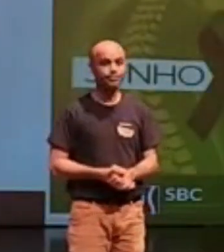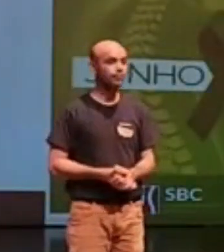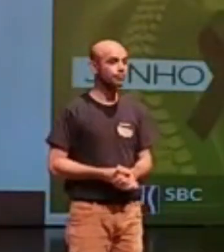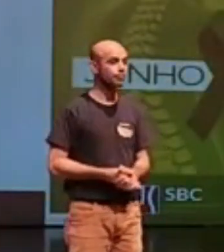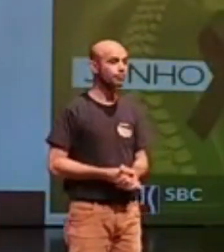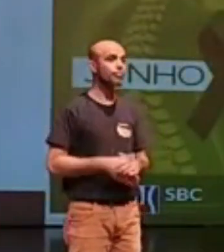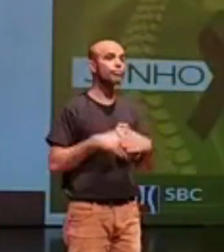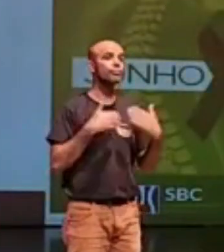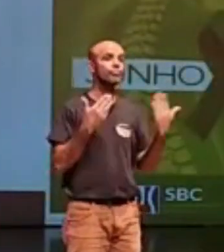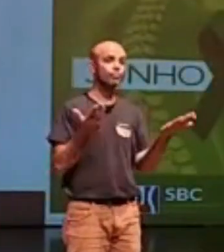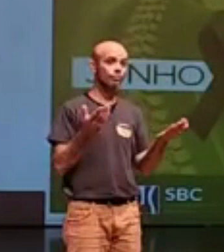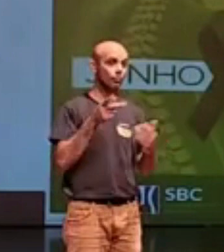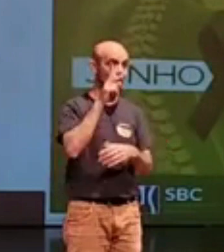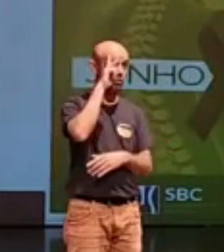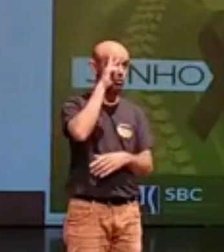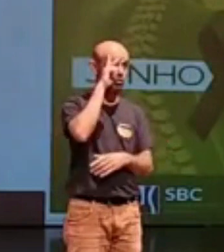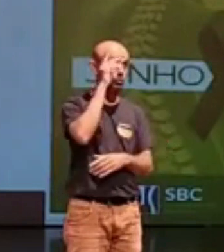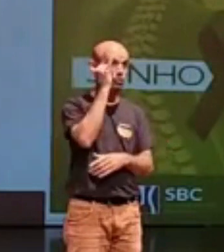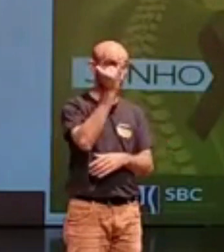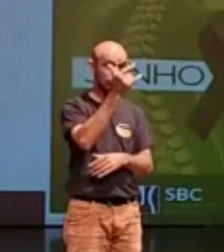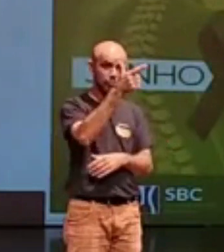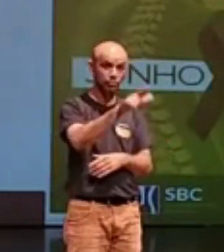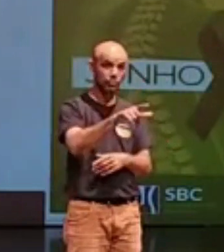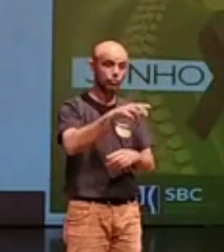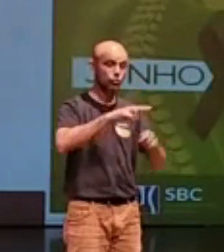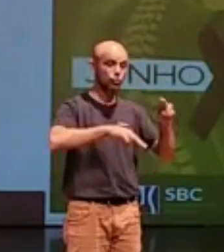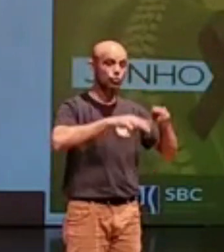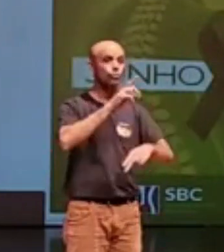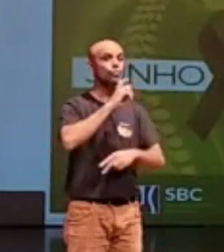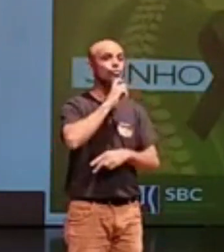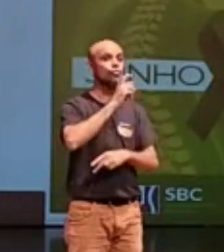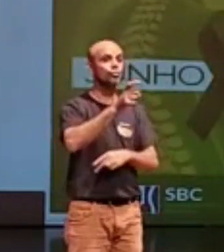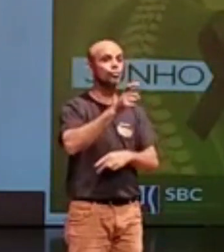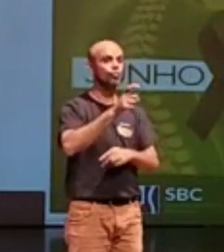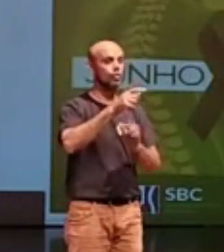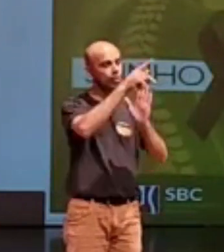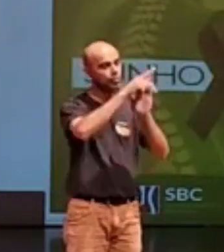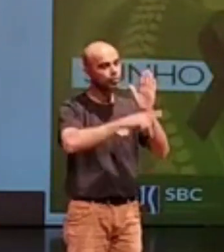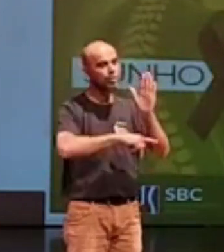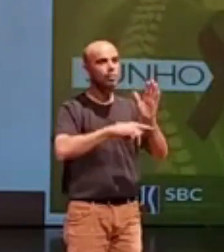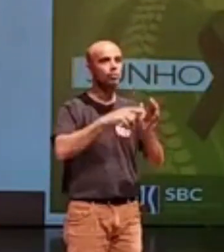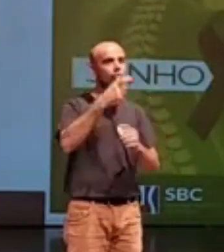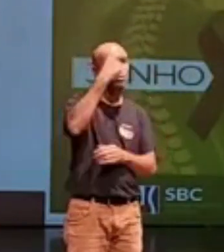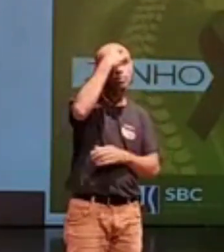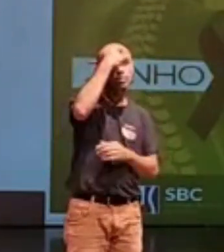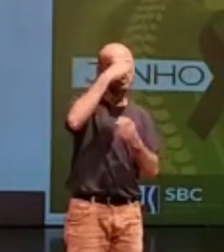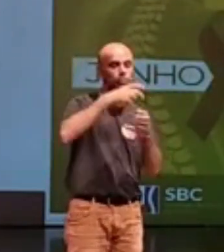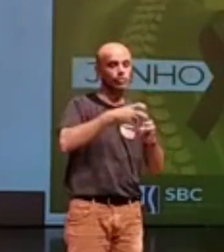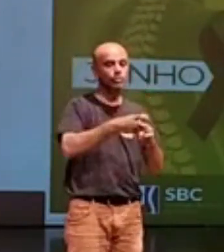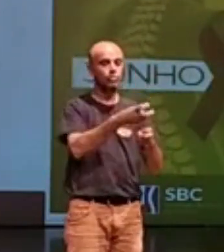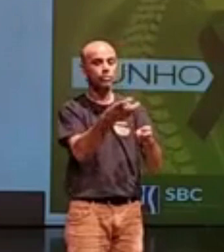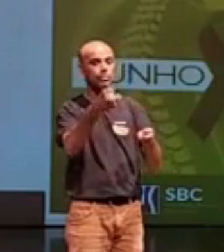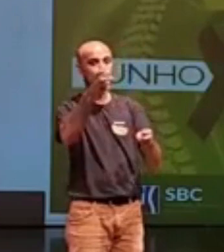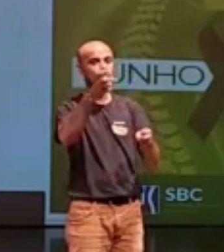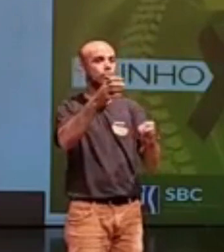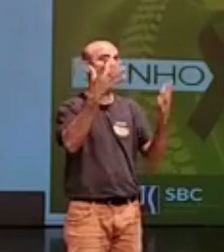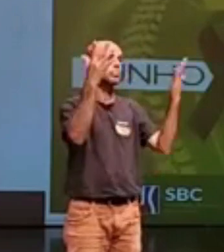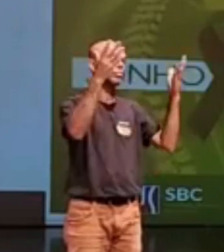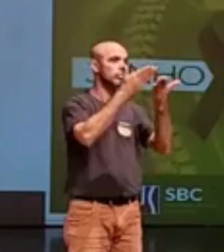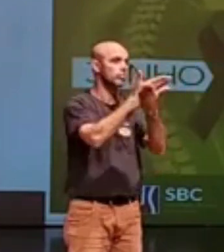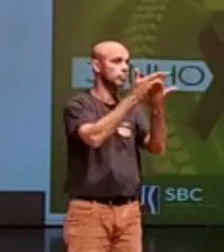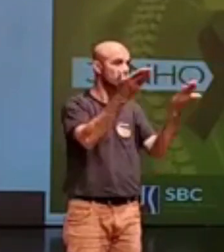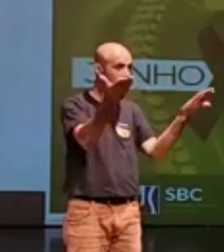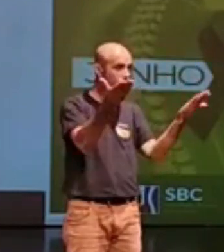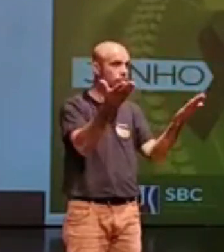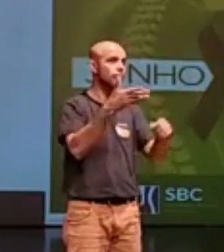Bom, só lembrando mais uma vez, estamos no Junho Verde, que é um programa de conscientização da escoliose. Então, mais uma vez, gostaria de parabenizar